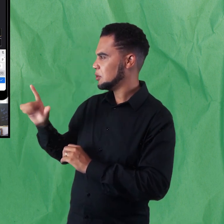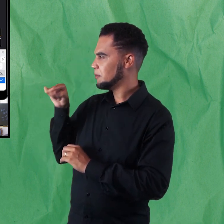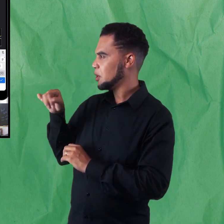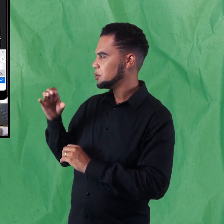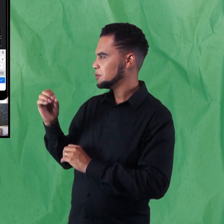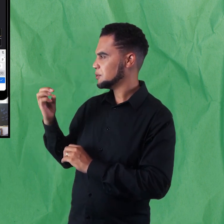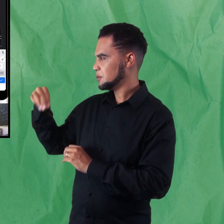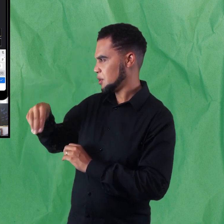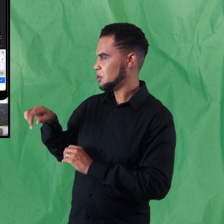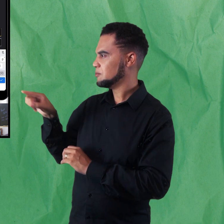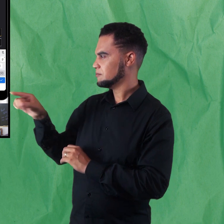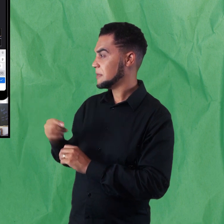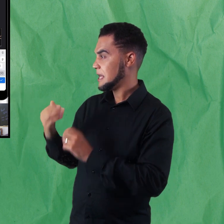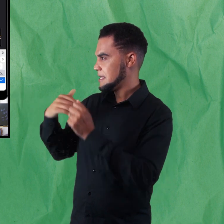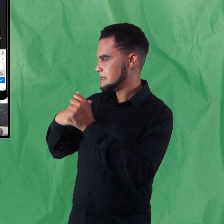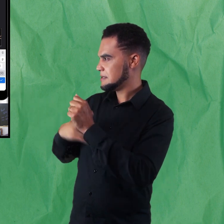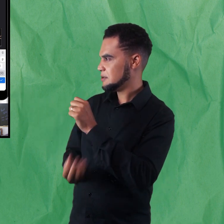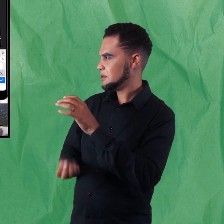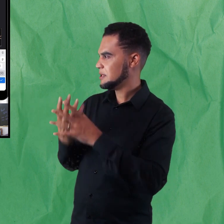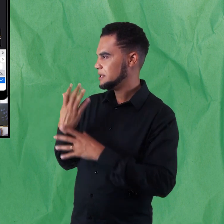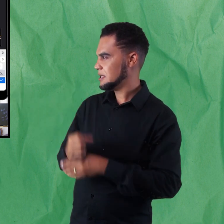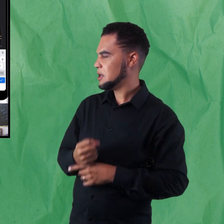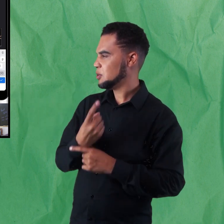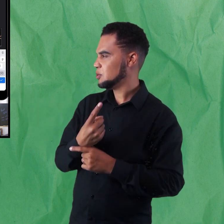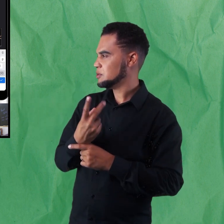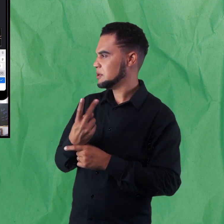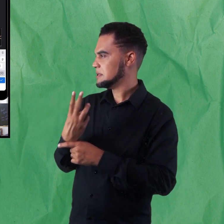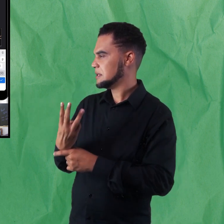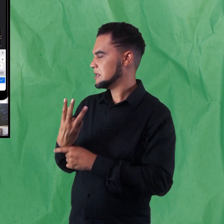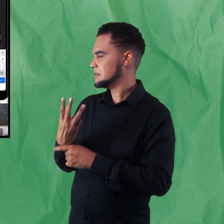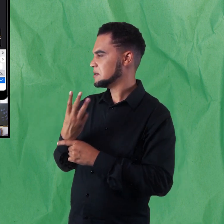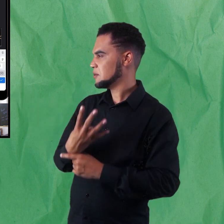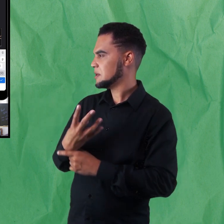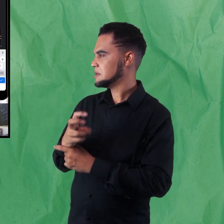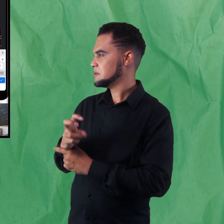eduardo@email.com. E a senha que eu criei lá foi a